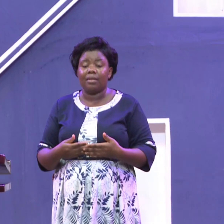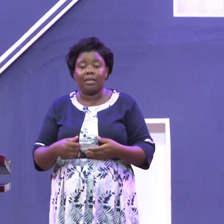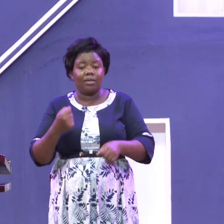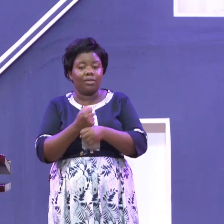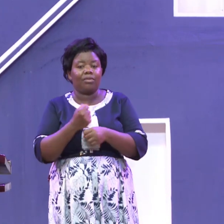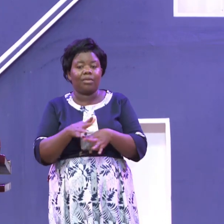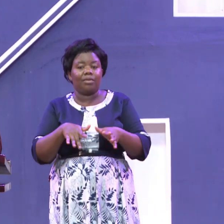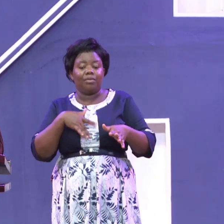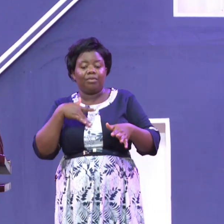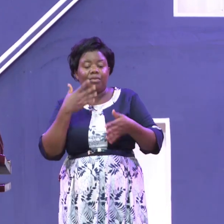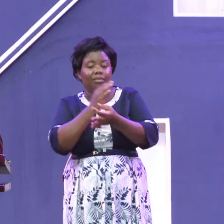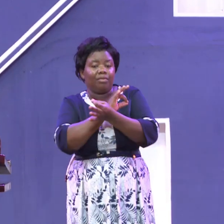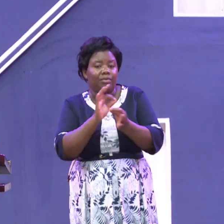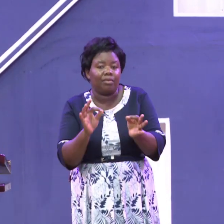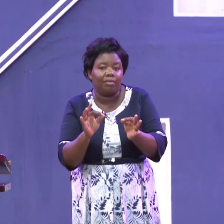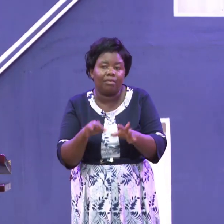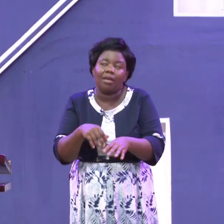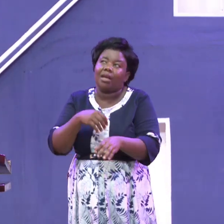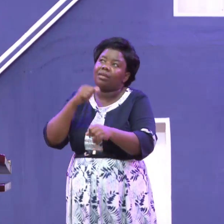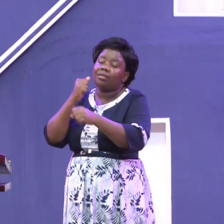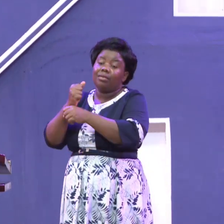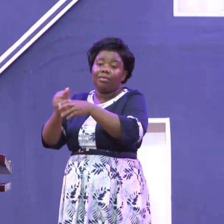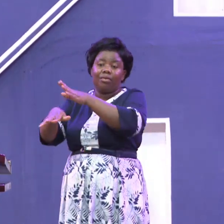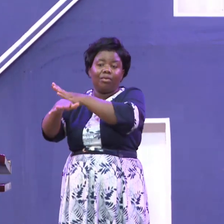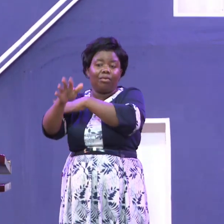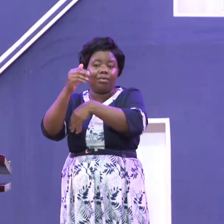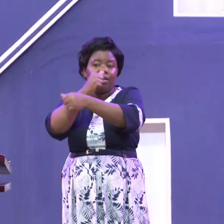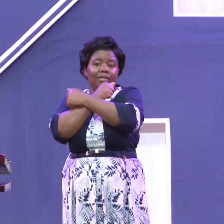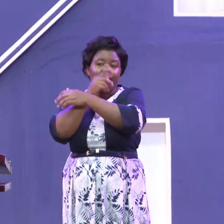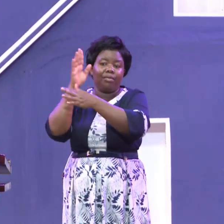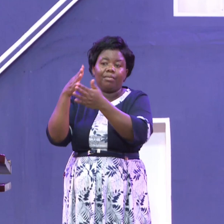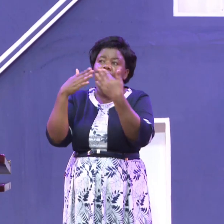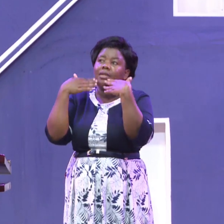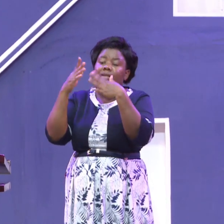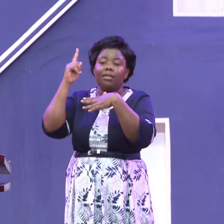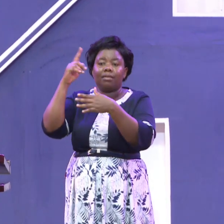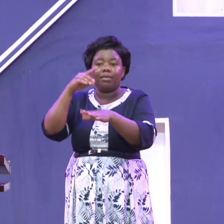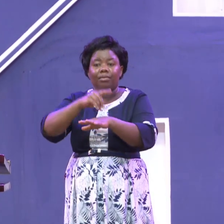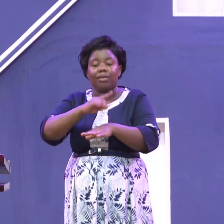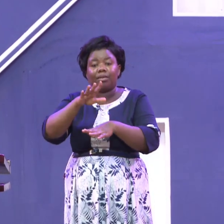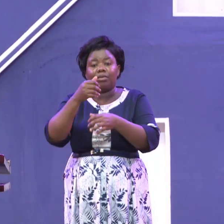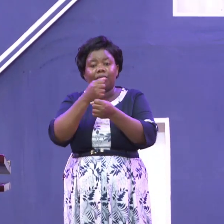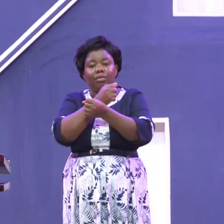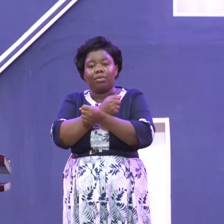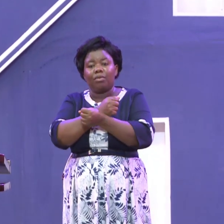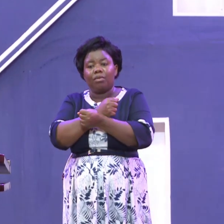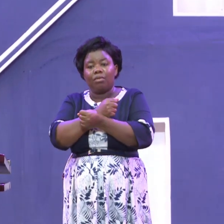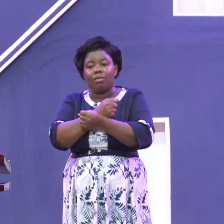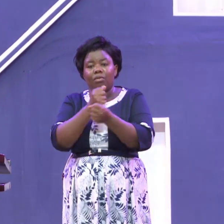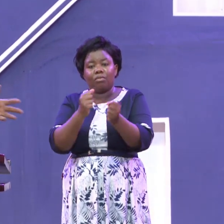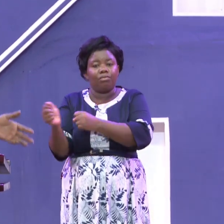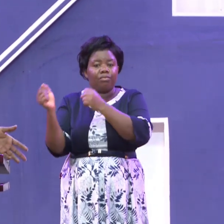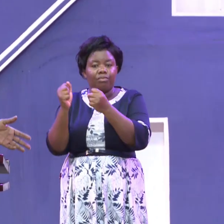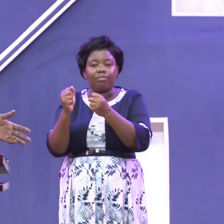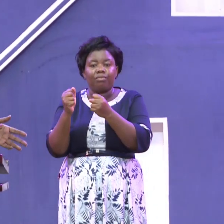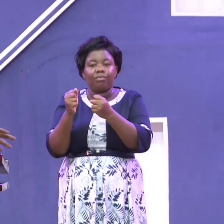ng'oyagala gw'okikolera omwagala omusiima kusinziira ku busobozi bwo bw'oba olina ekintu ekikalu nga kikulemye